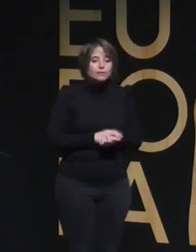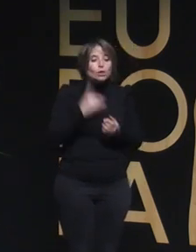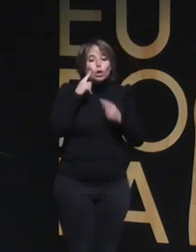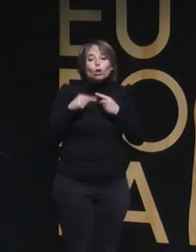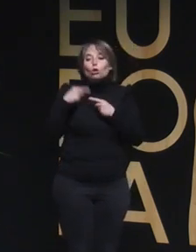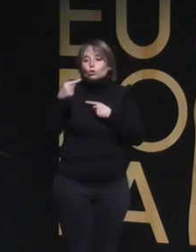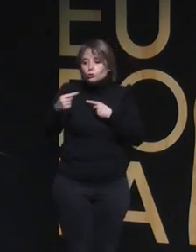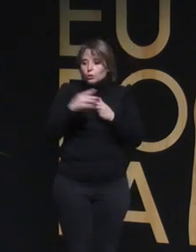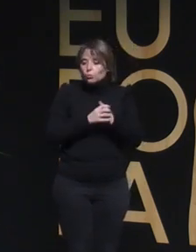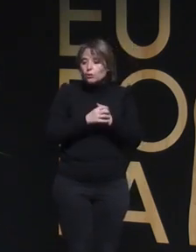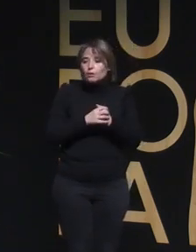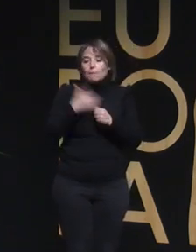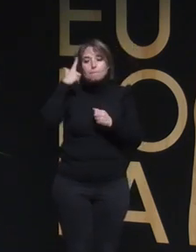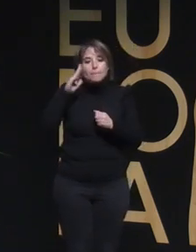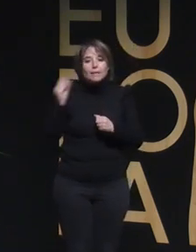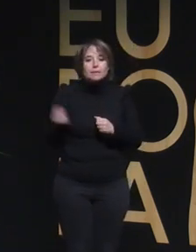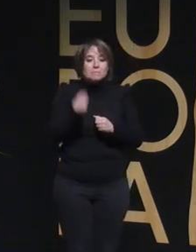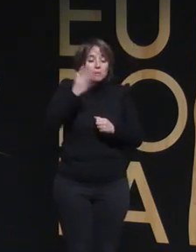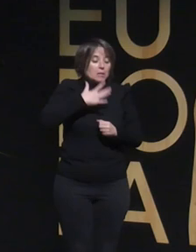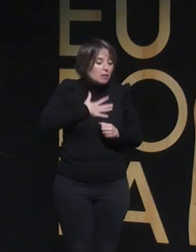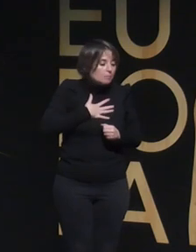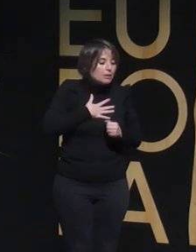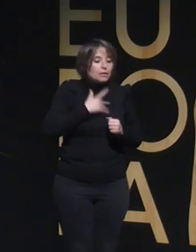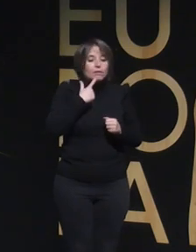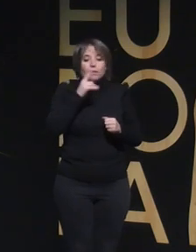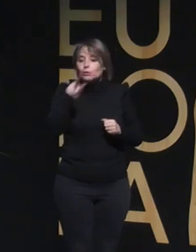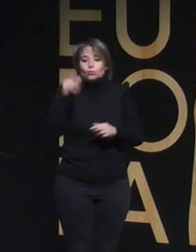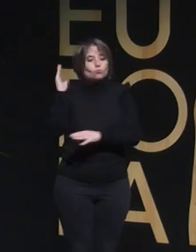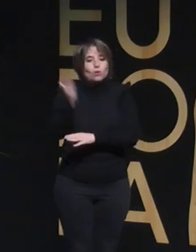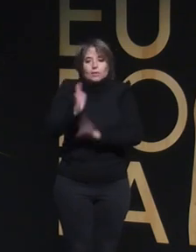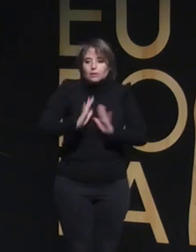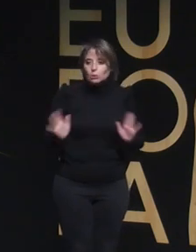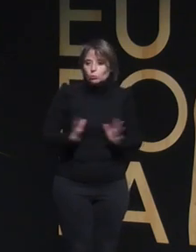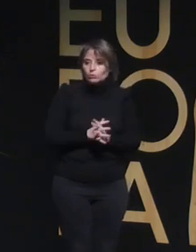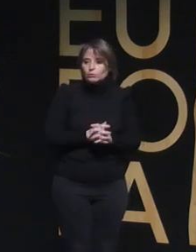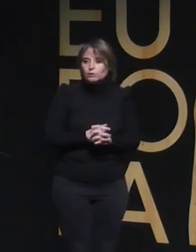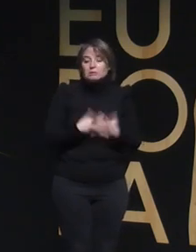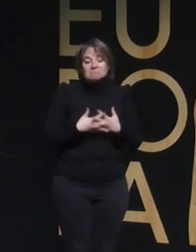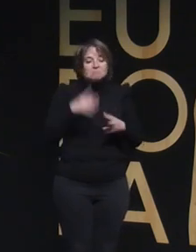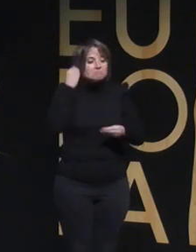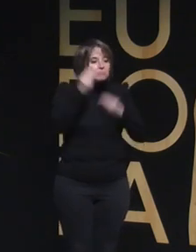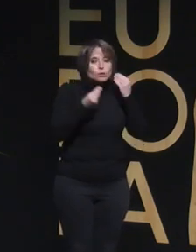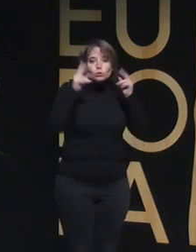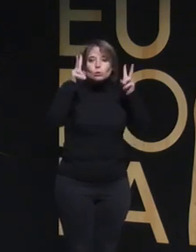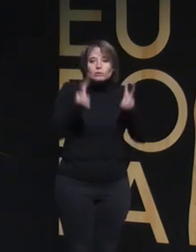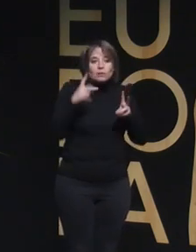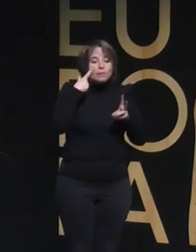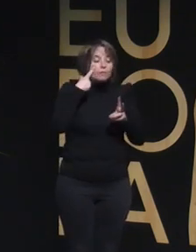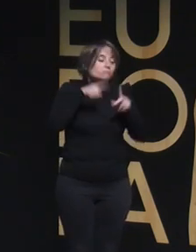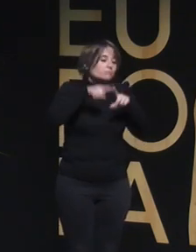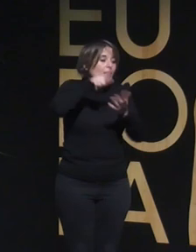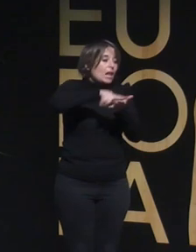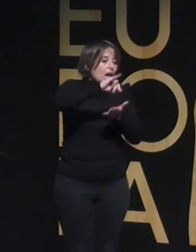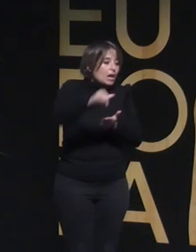Consecuencia, suena mejor, pero para mí internamente en ese momento es castigo. No sé si me explico. Entonces creo que es un tema de lenguaje, de